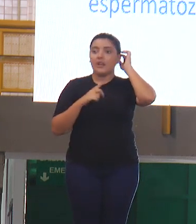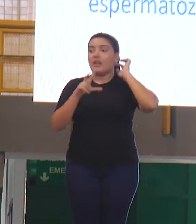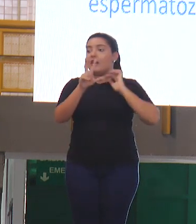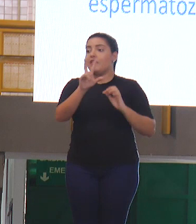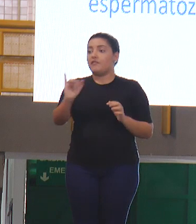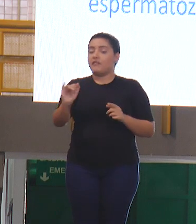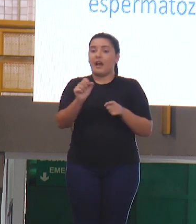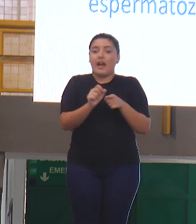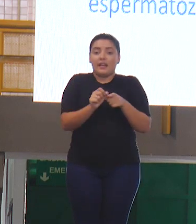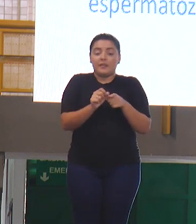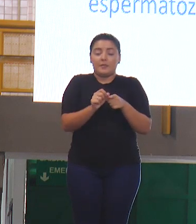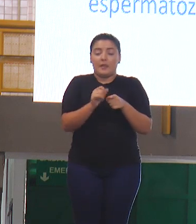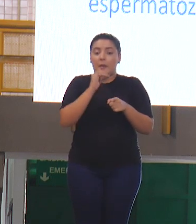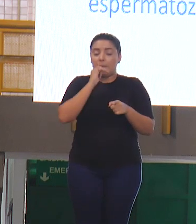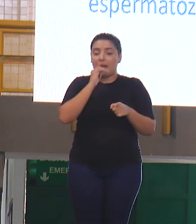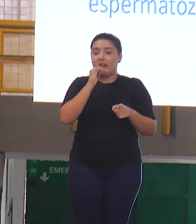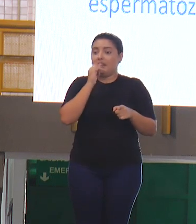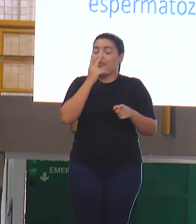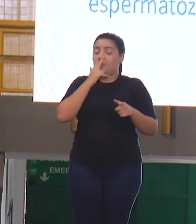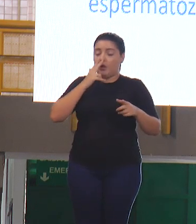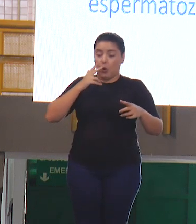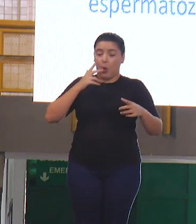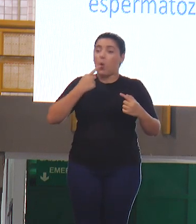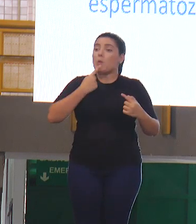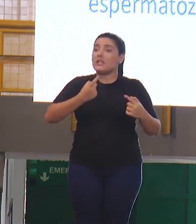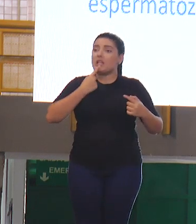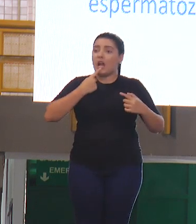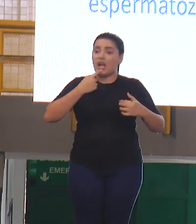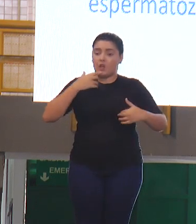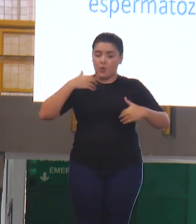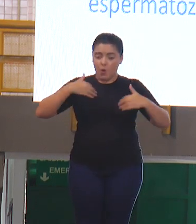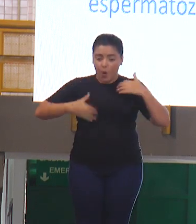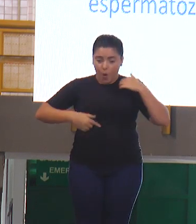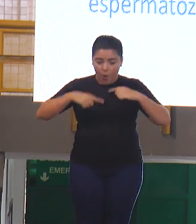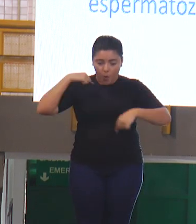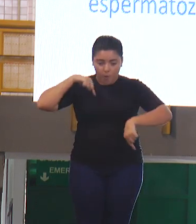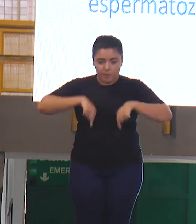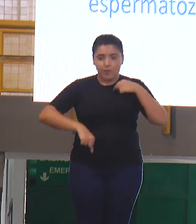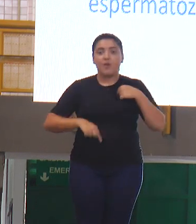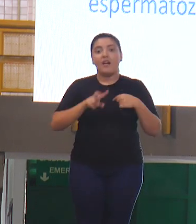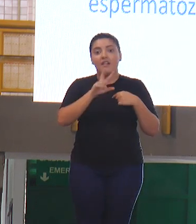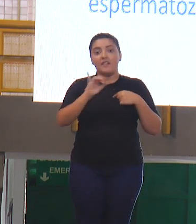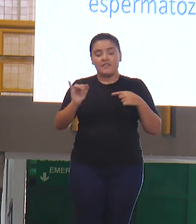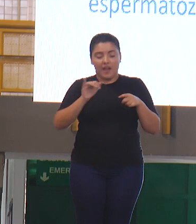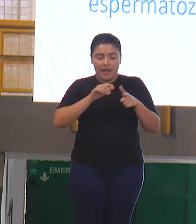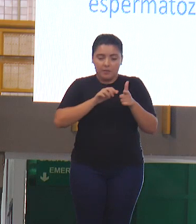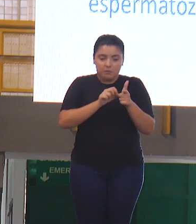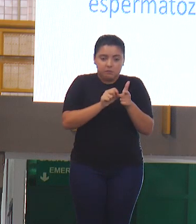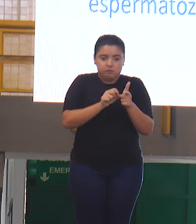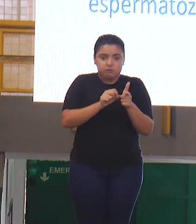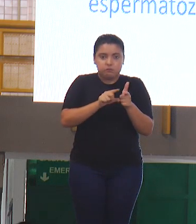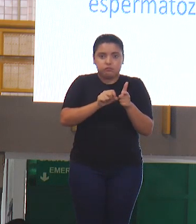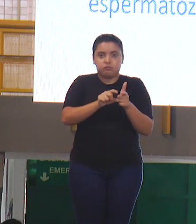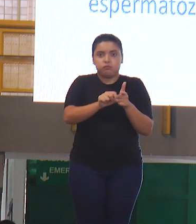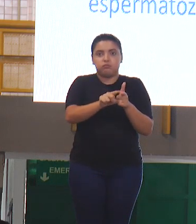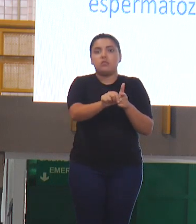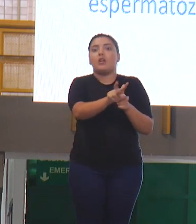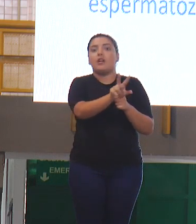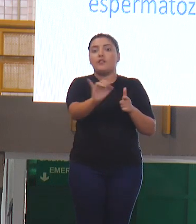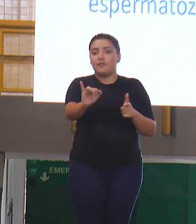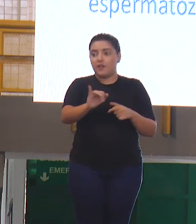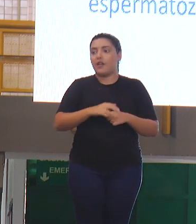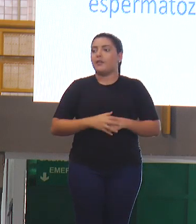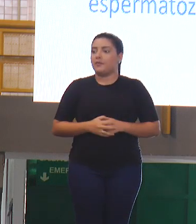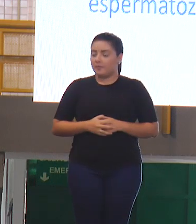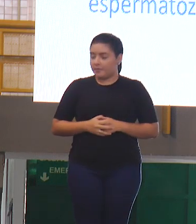secreção para a corrente sanguínea e vai ter uma porção que vai lançar a secreção para o meio